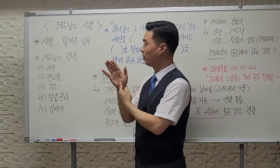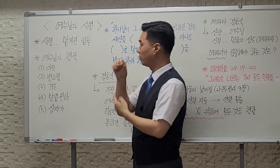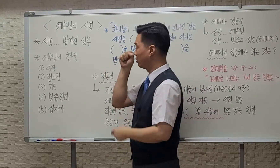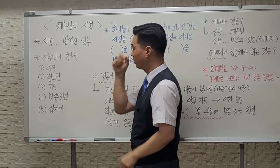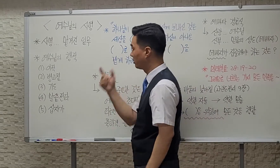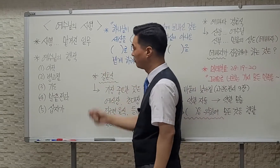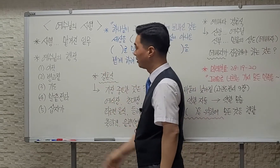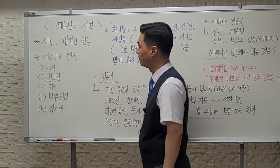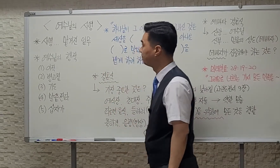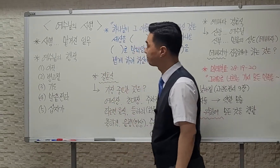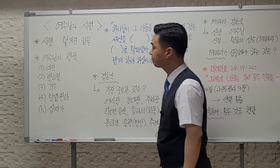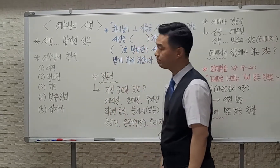좋을 것 같습니다.